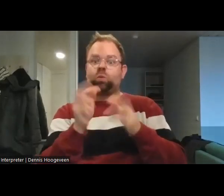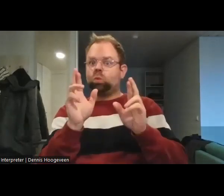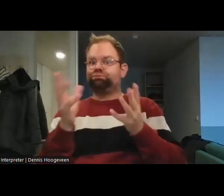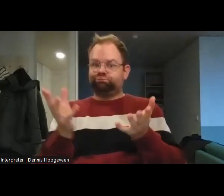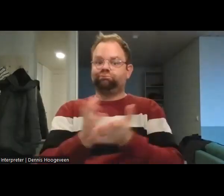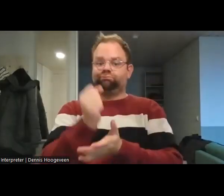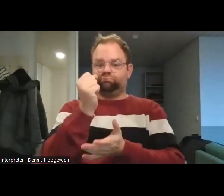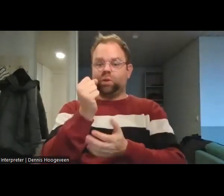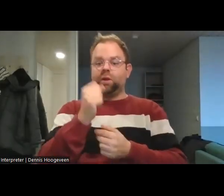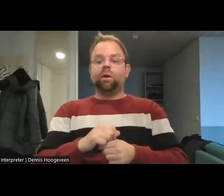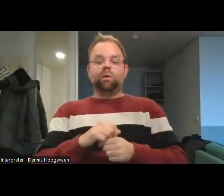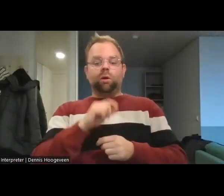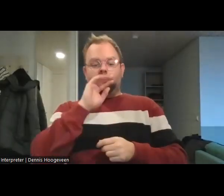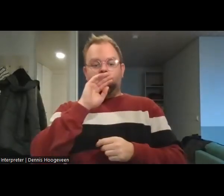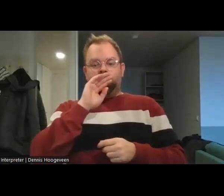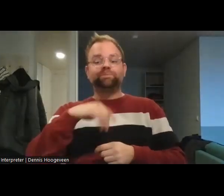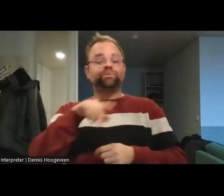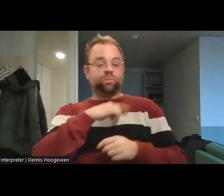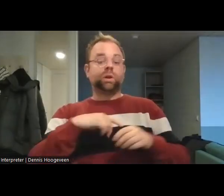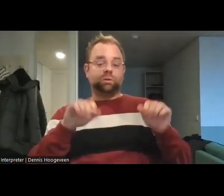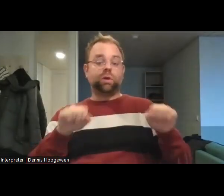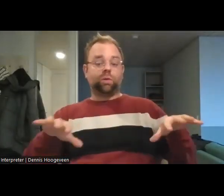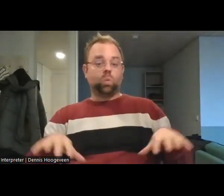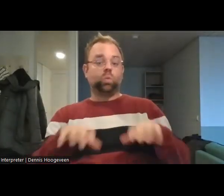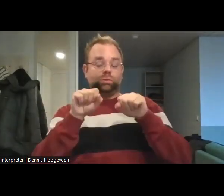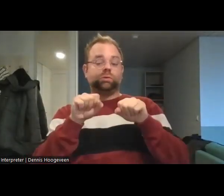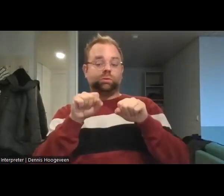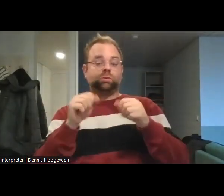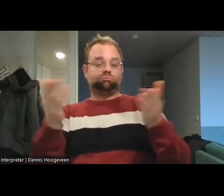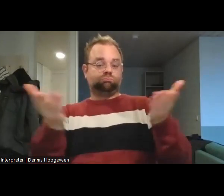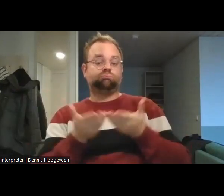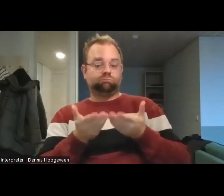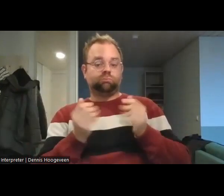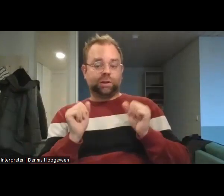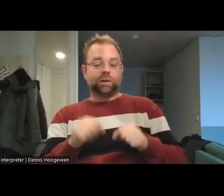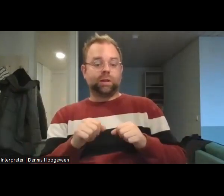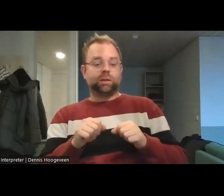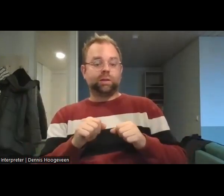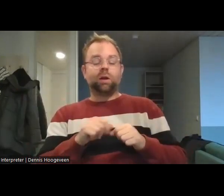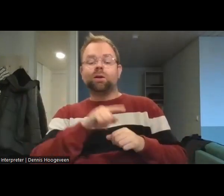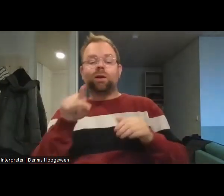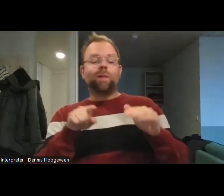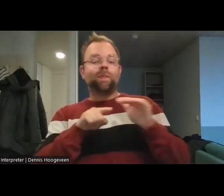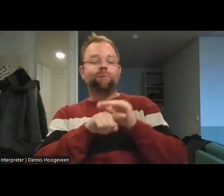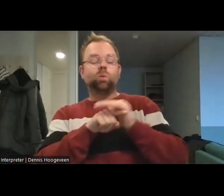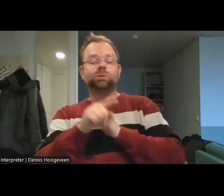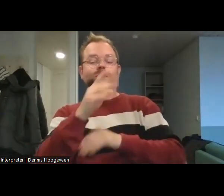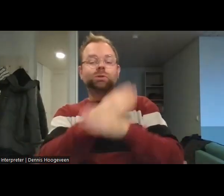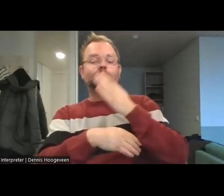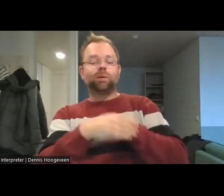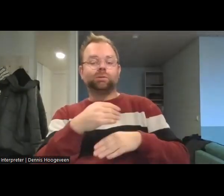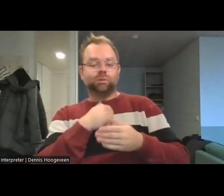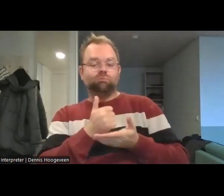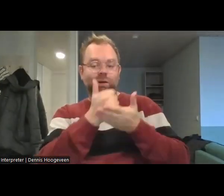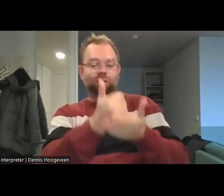hôtes pour des délégations des personnes avec handicap, pour la participation en personne dans